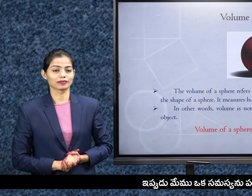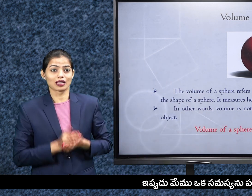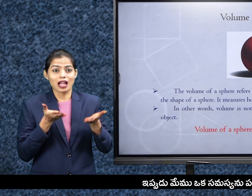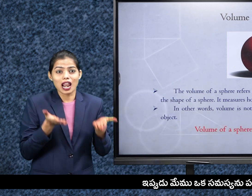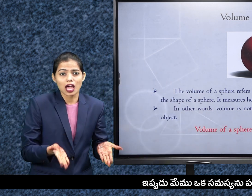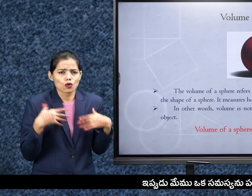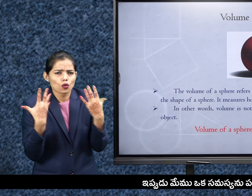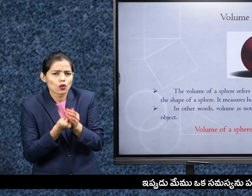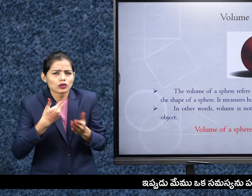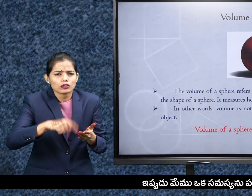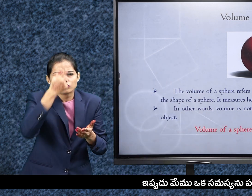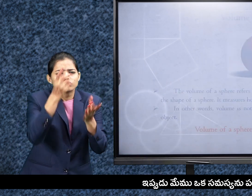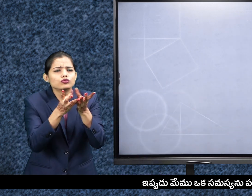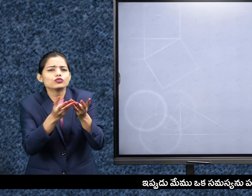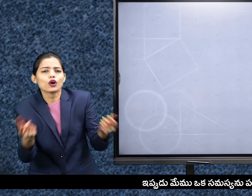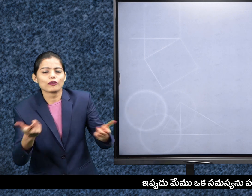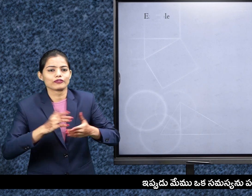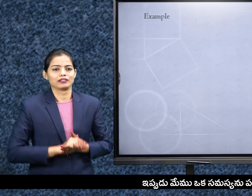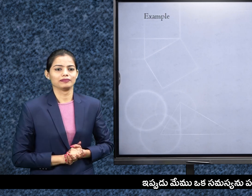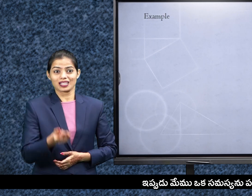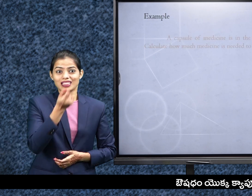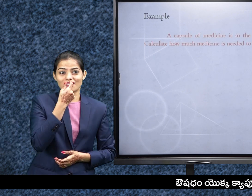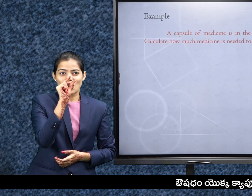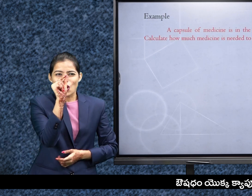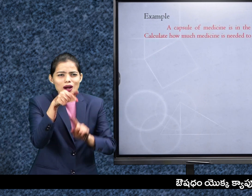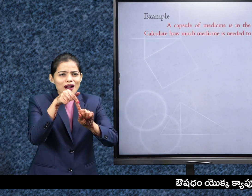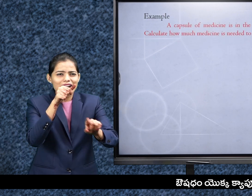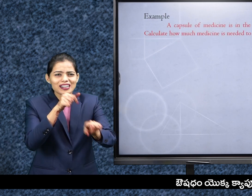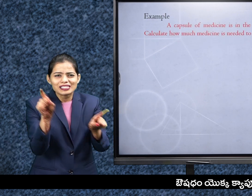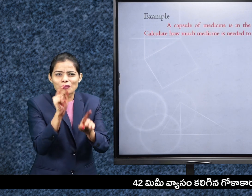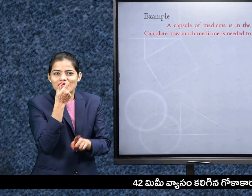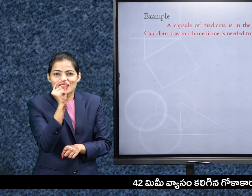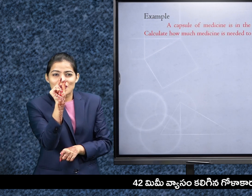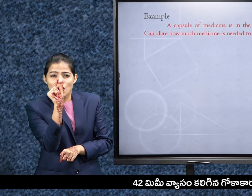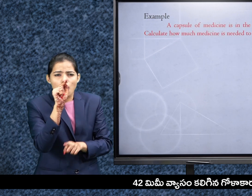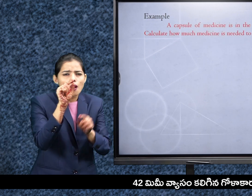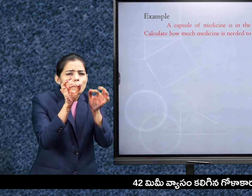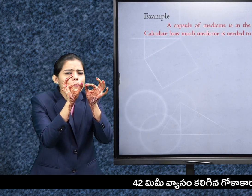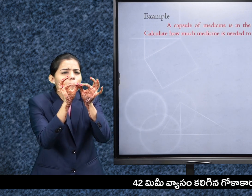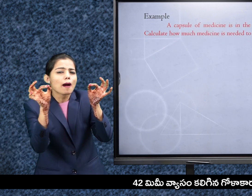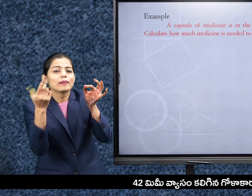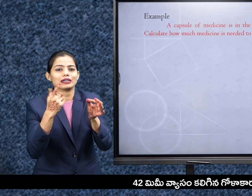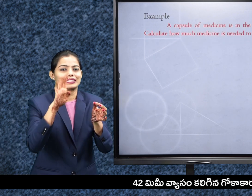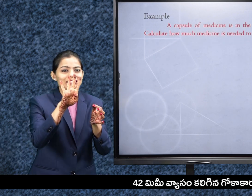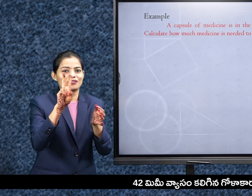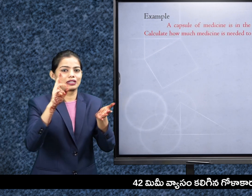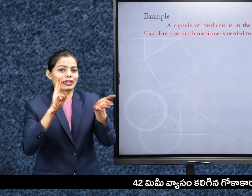ఇప్పుడు మనం ఒక సమస్యని పరిష్కరిద్దాం. ఔషధం యొక్క క్యాప్సూల్ 42 mm వ్యాసం కలిగిన గోళాకారంలో ఉంది.